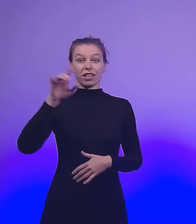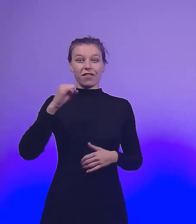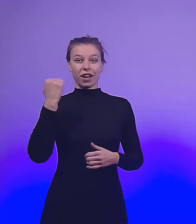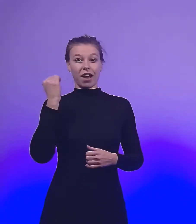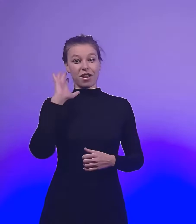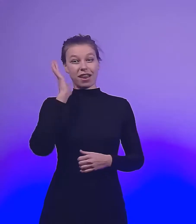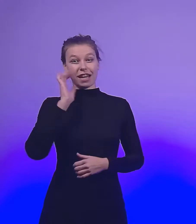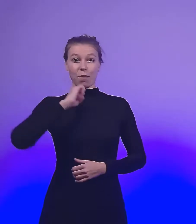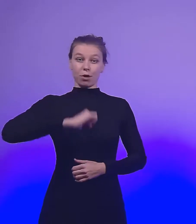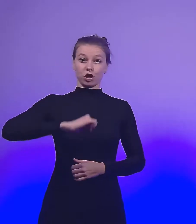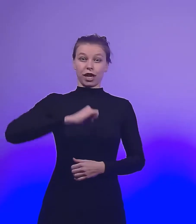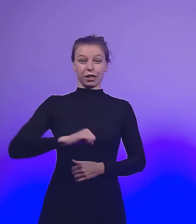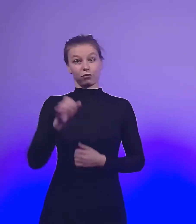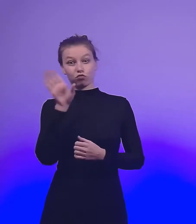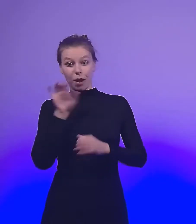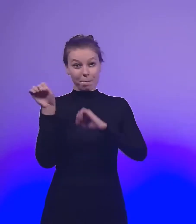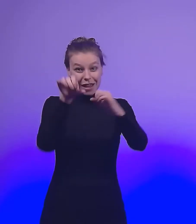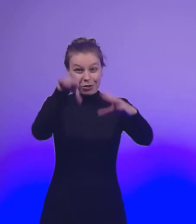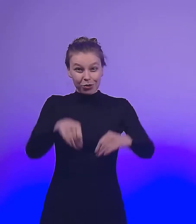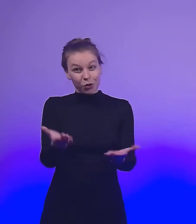mee. Daar komt-ie!